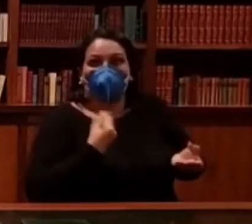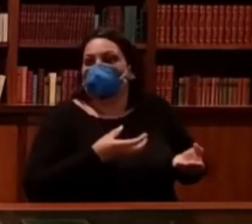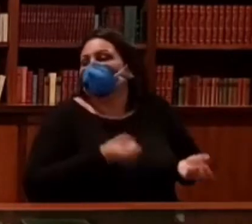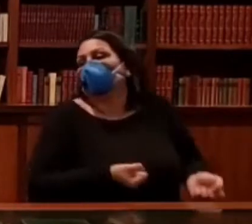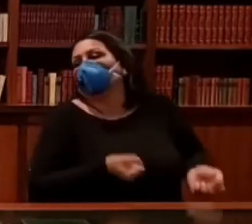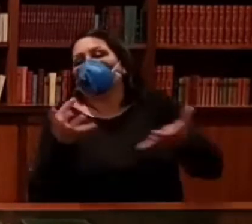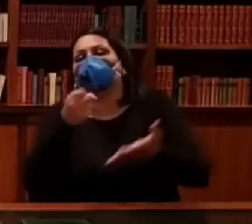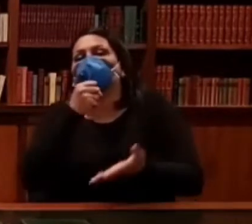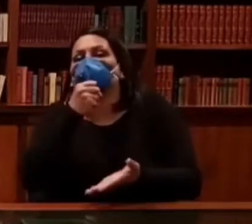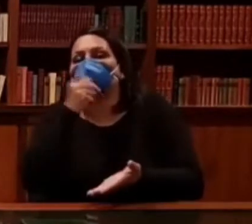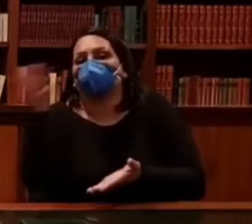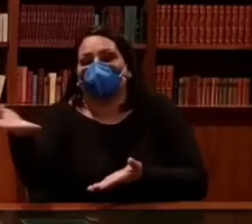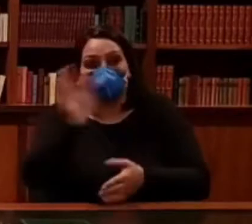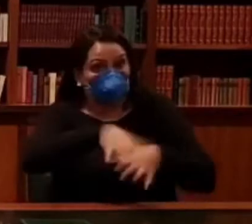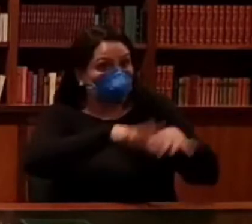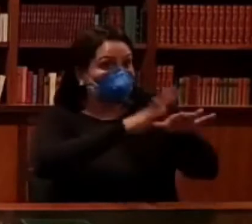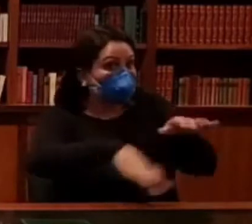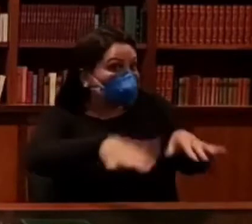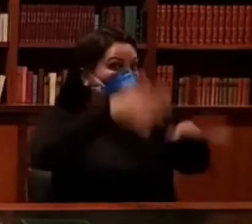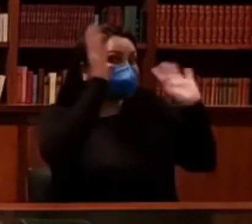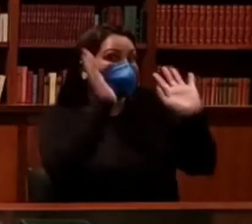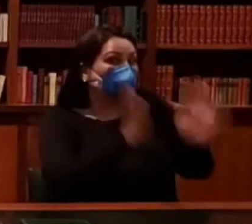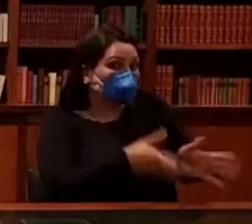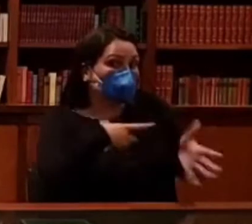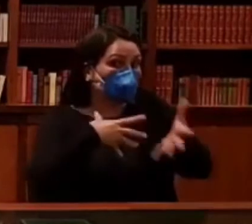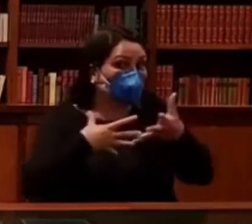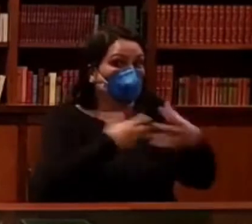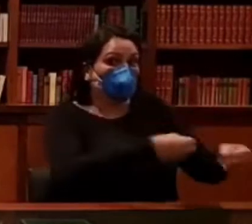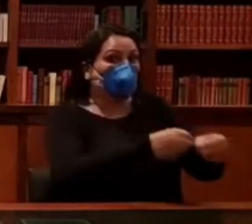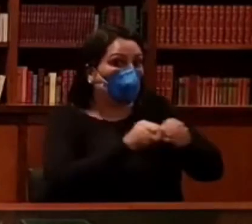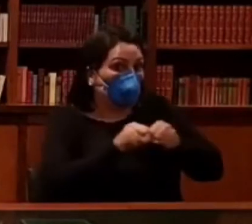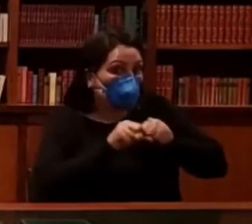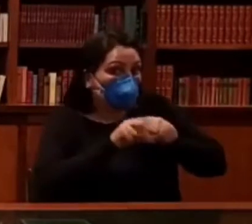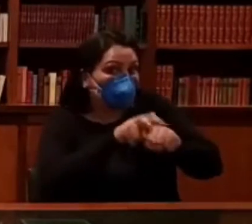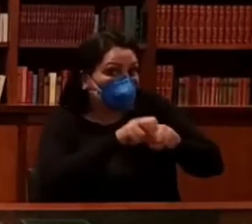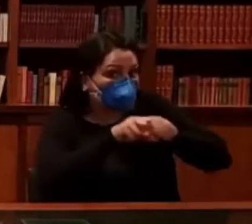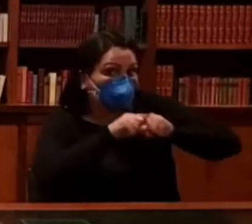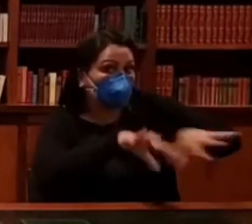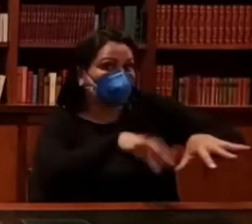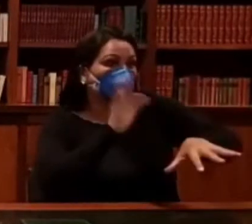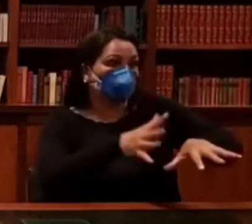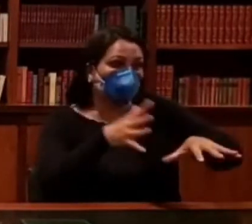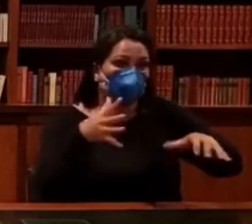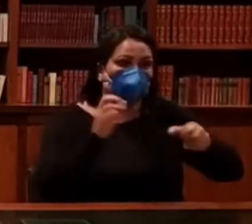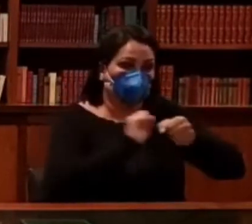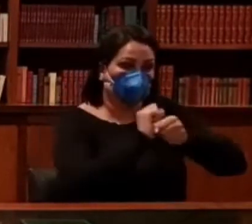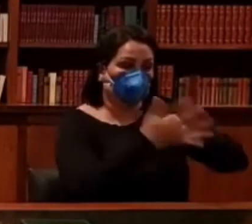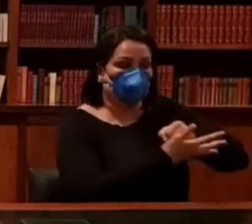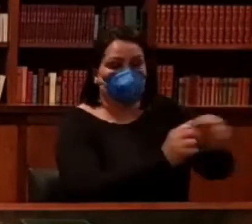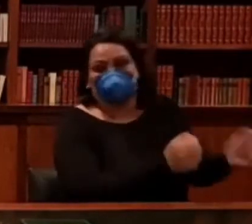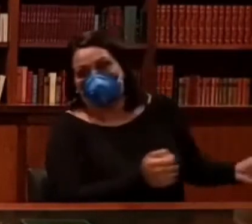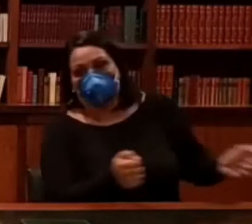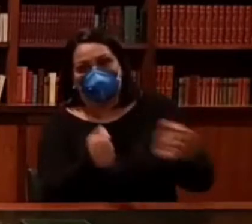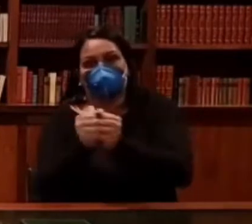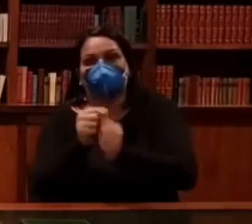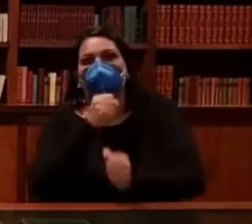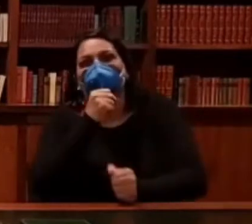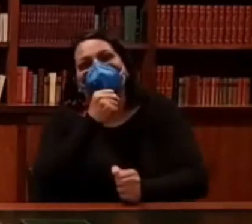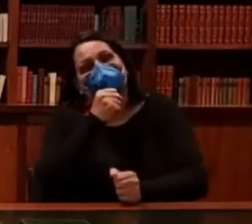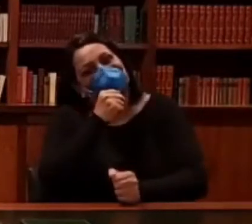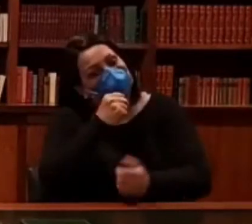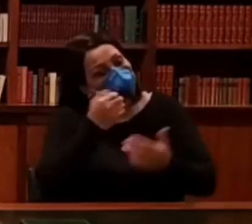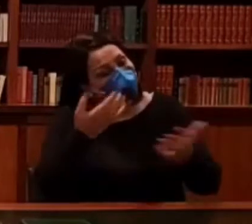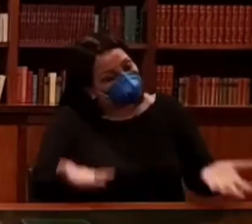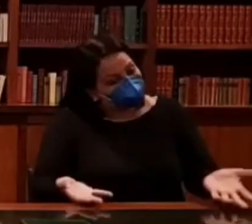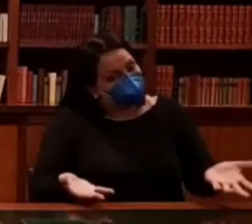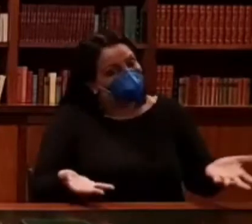maior parte das vezes, portadoras assintomáticas do vírus, para ficar dentro de casa dos idosos. Nós vamos cuidar muito de